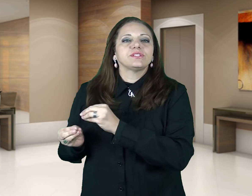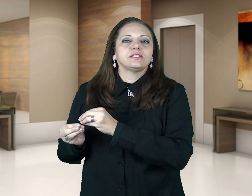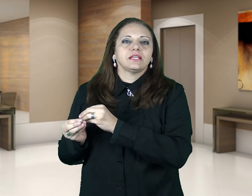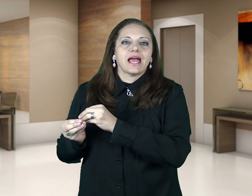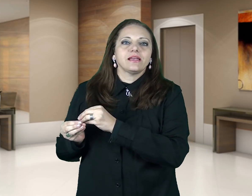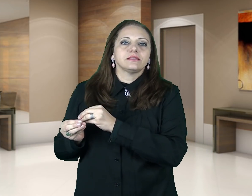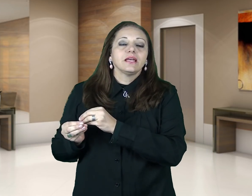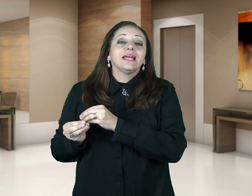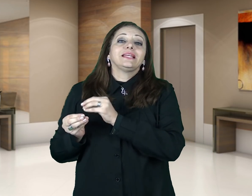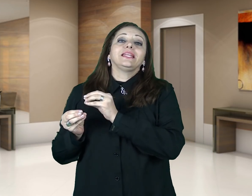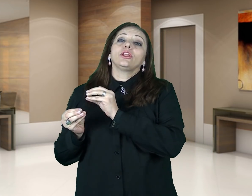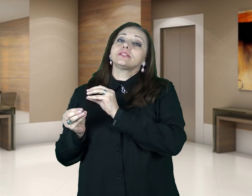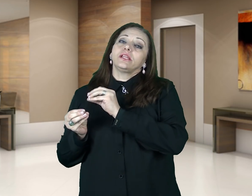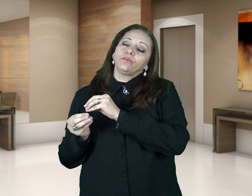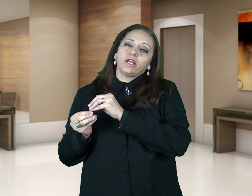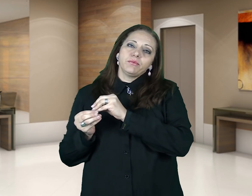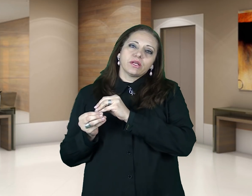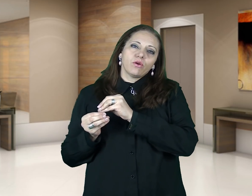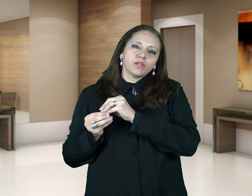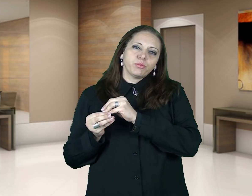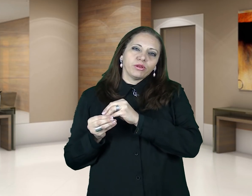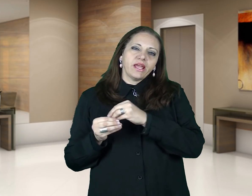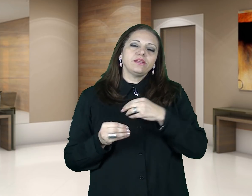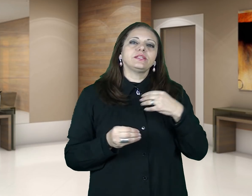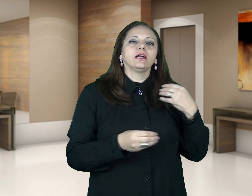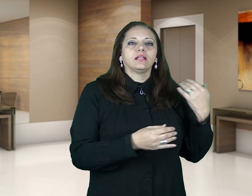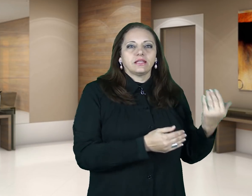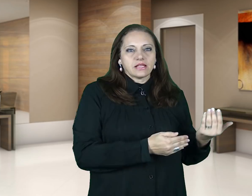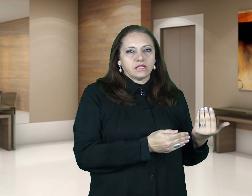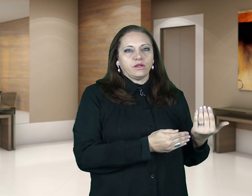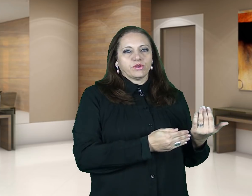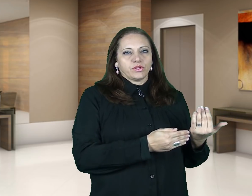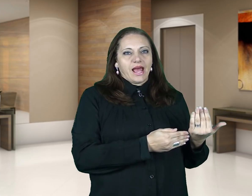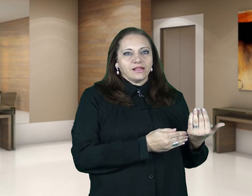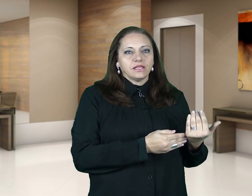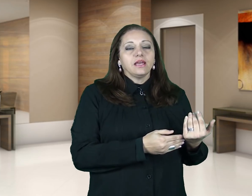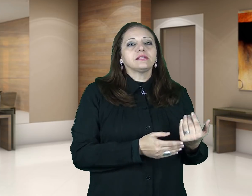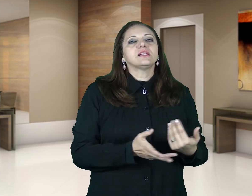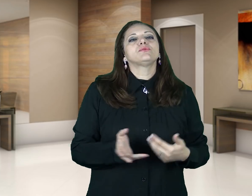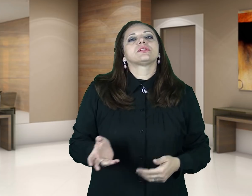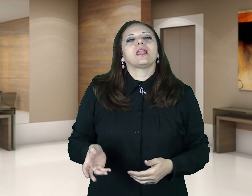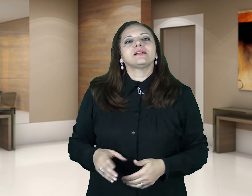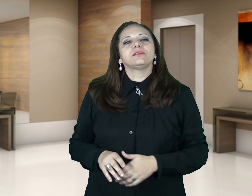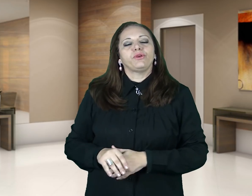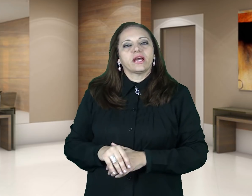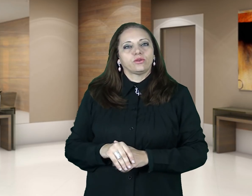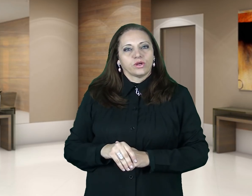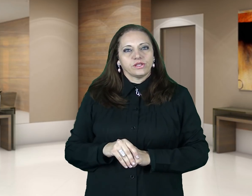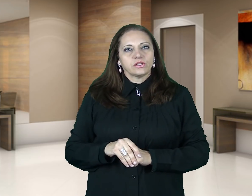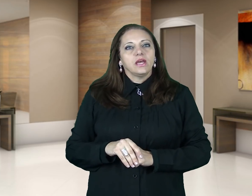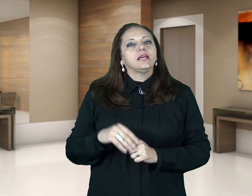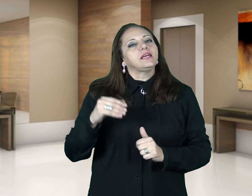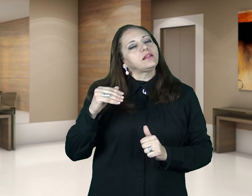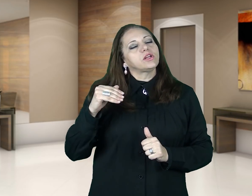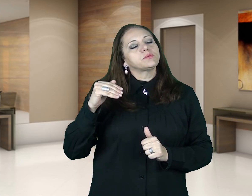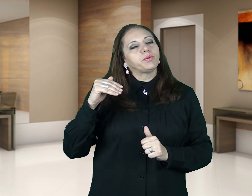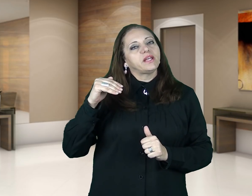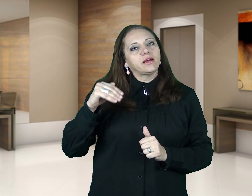de sinais que nós não temos a correspondência nas línguas orais, que são os classificadores, que nós